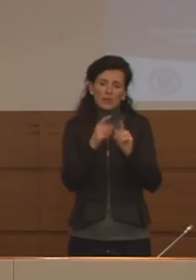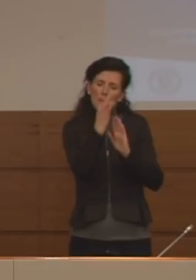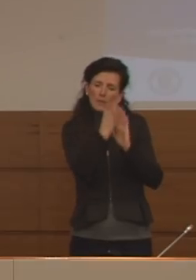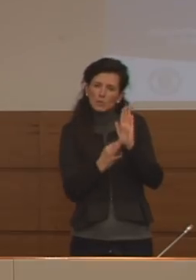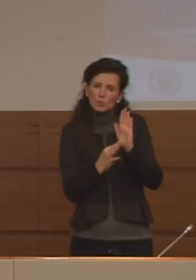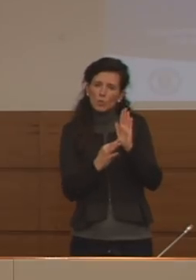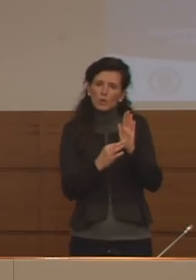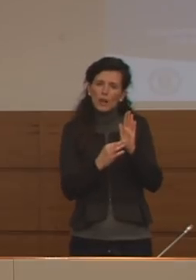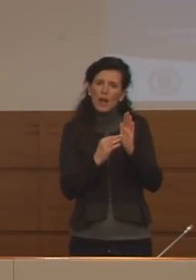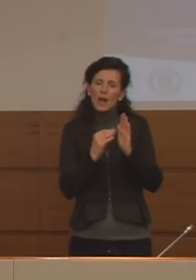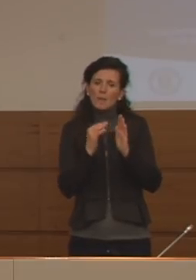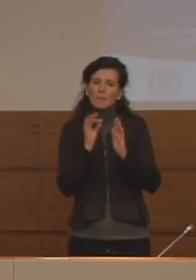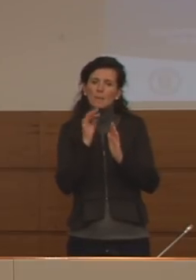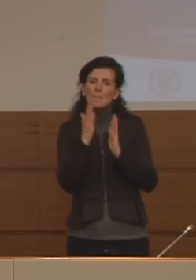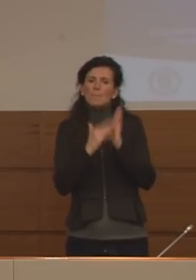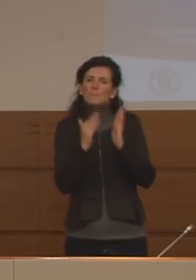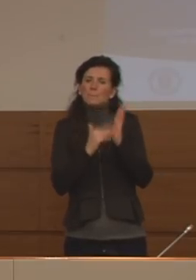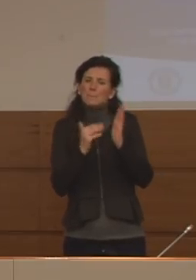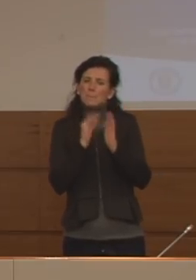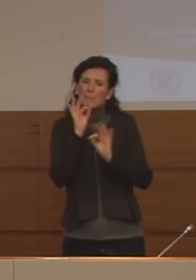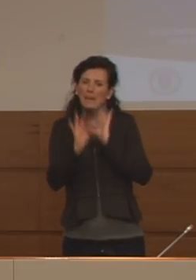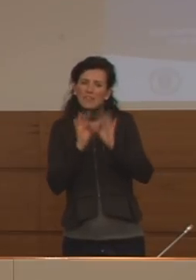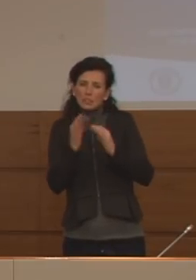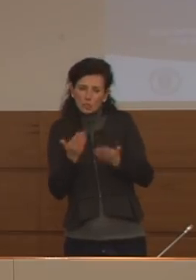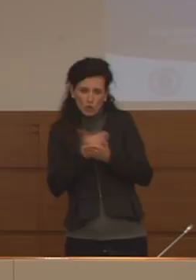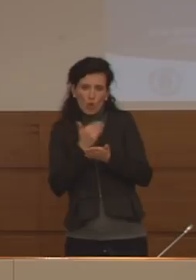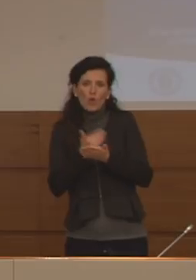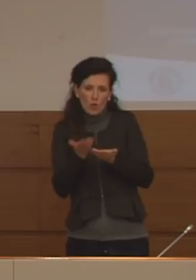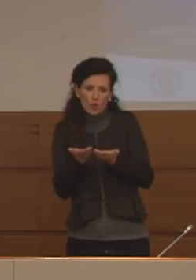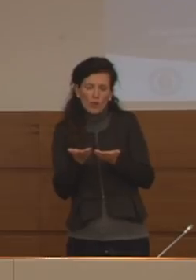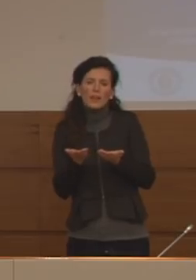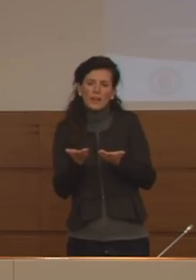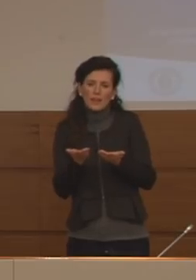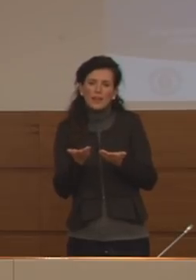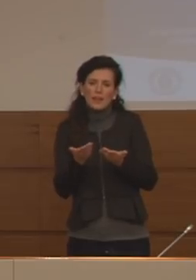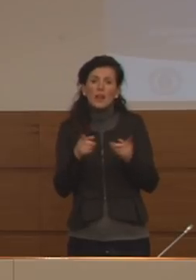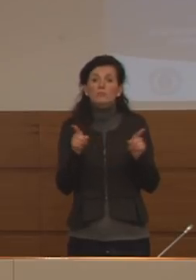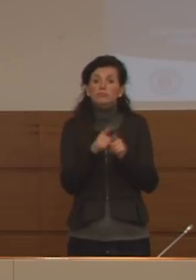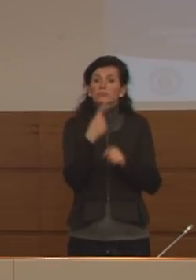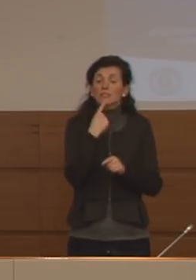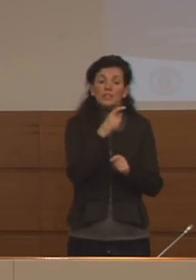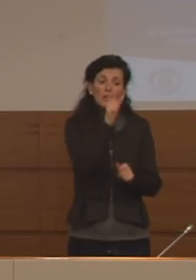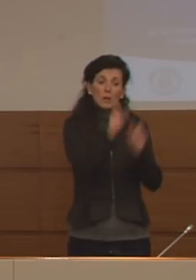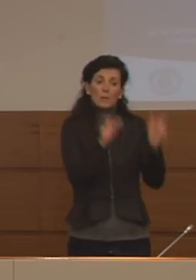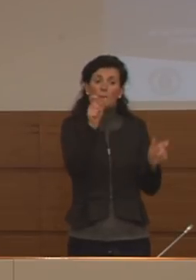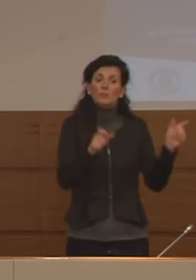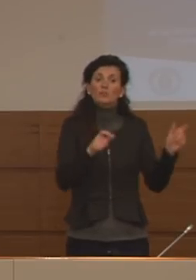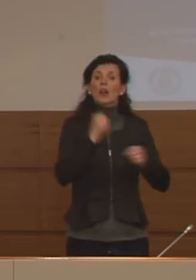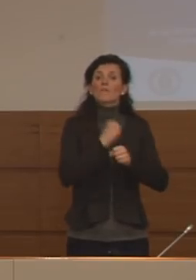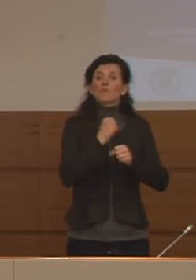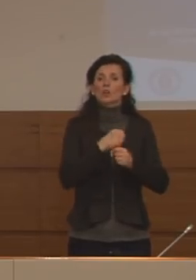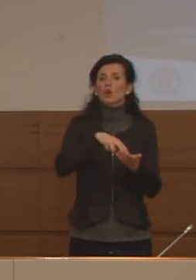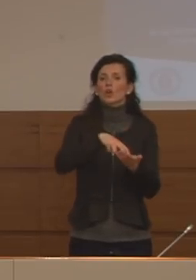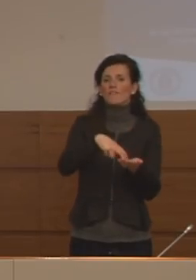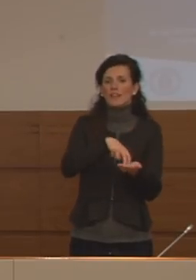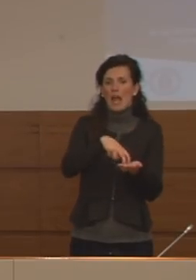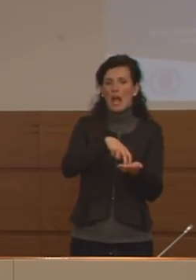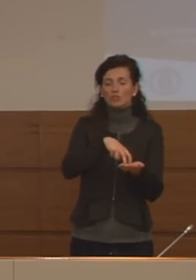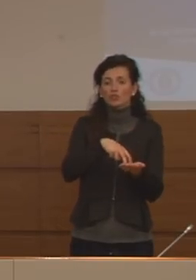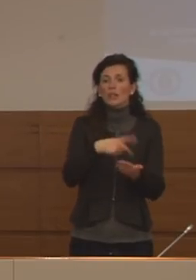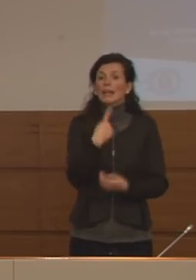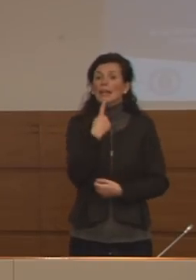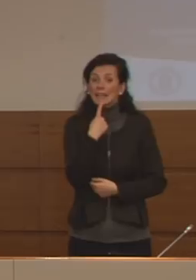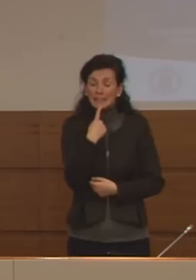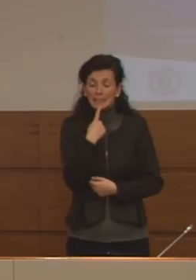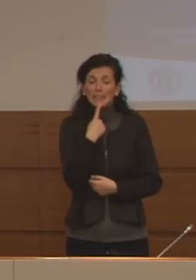misura ad esempio estremamente importante sarà quella della gestione dei lavoratori fragili cioè quei lavoratori che sono